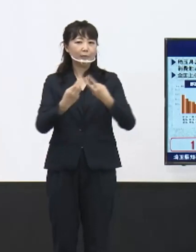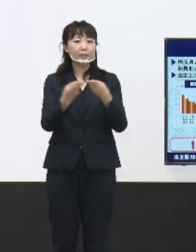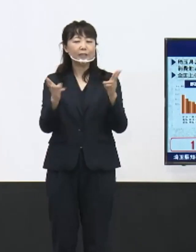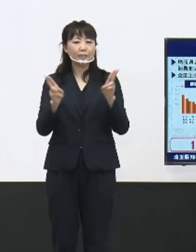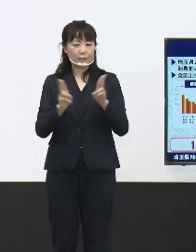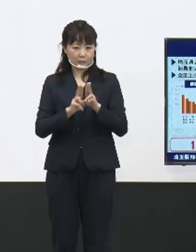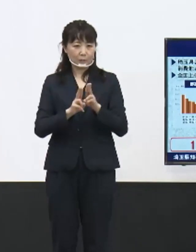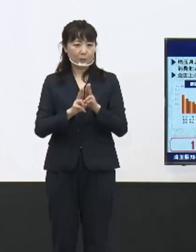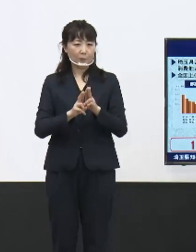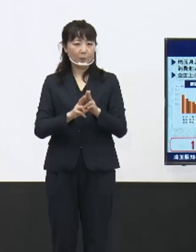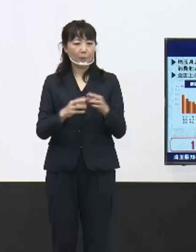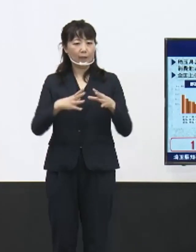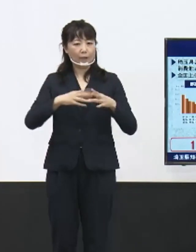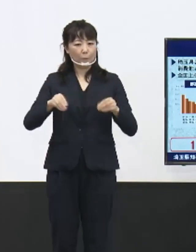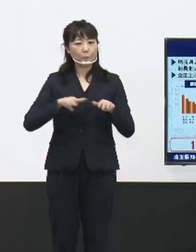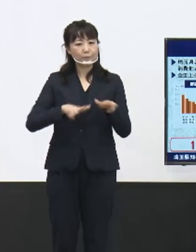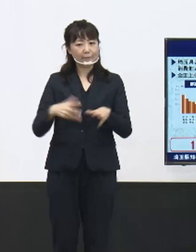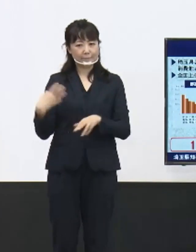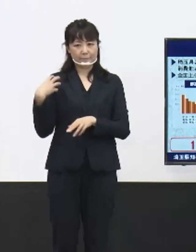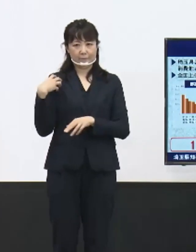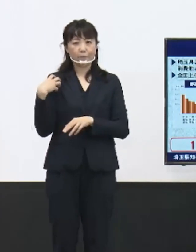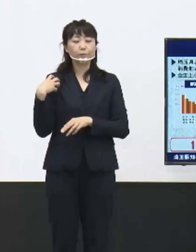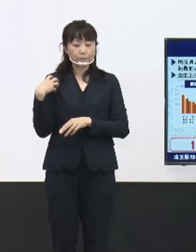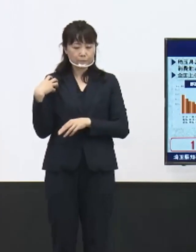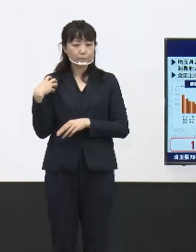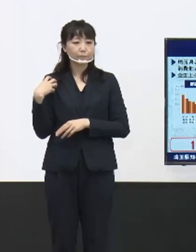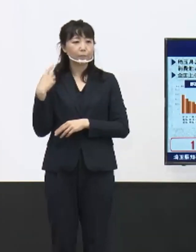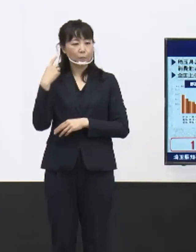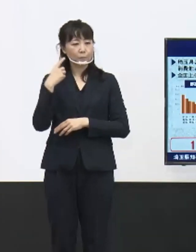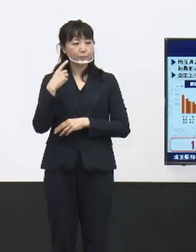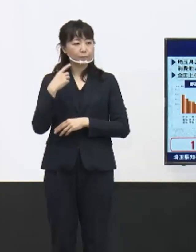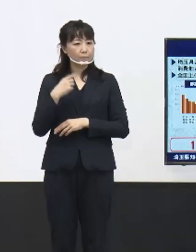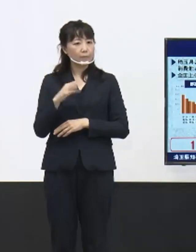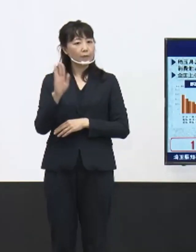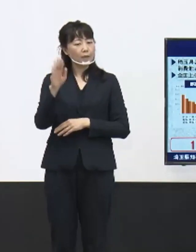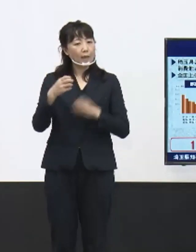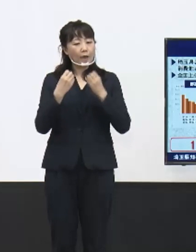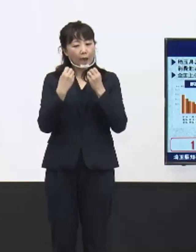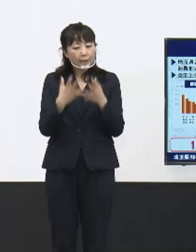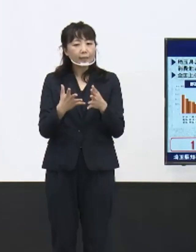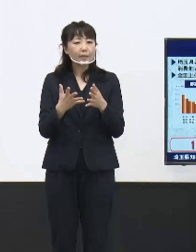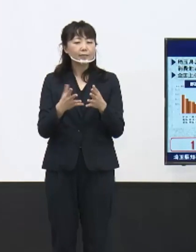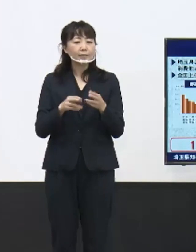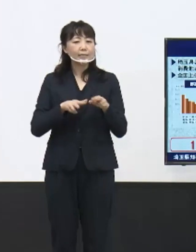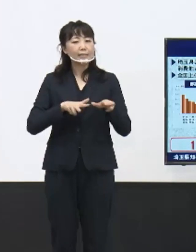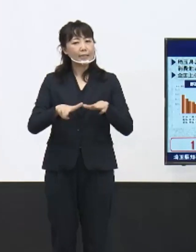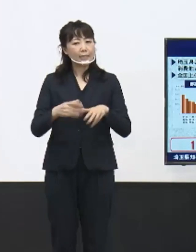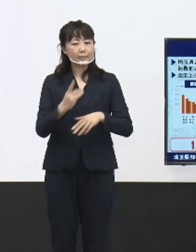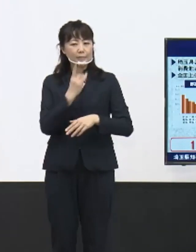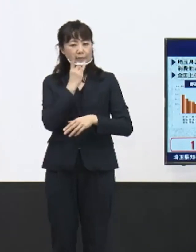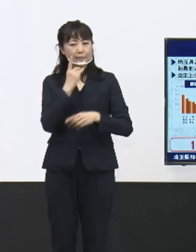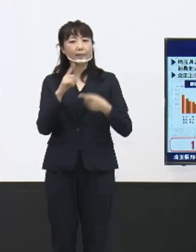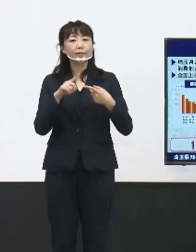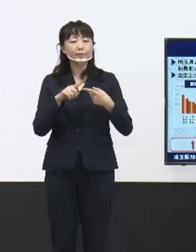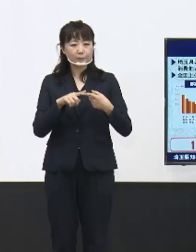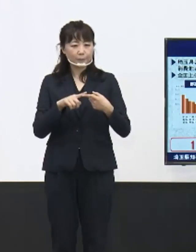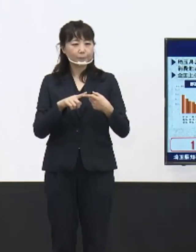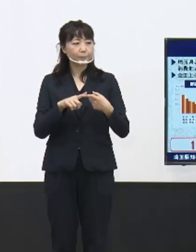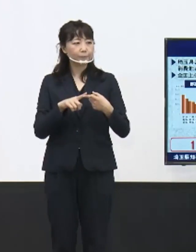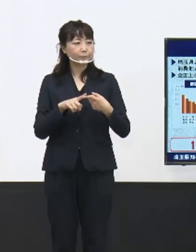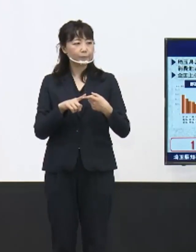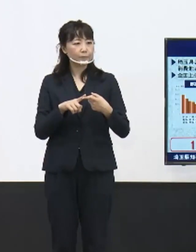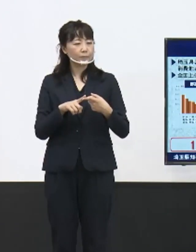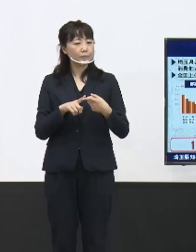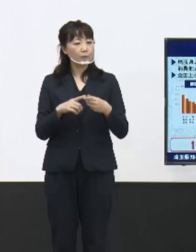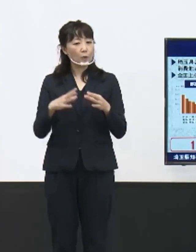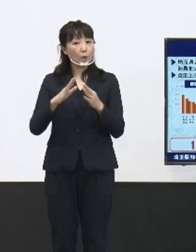済政策など懸案山積みになっていますが、新政権の期待とですね、あと、県としてどう新政権との関係